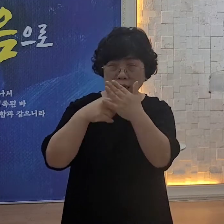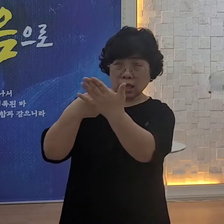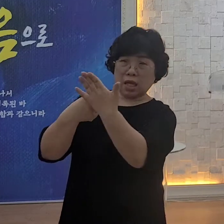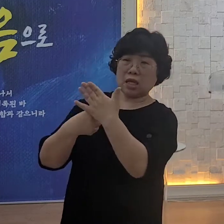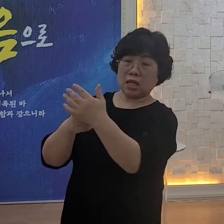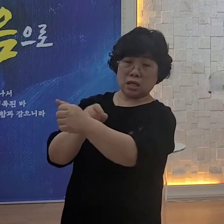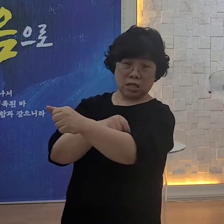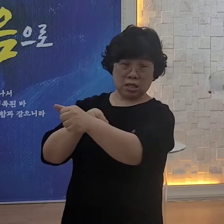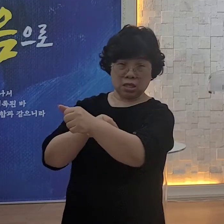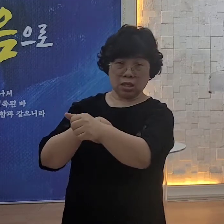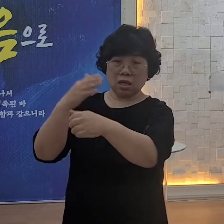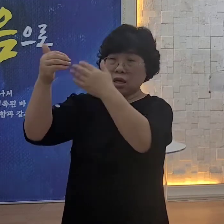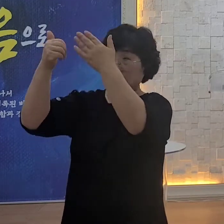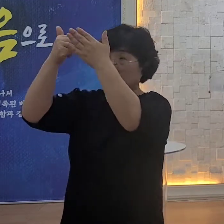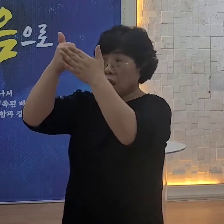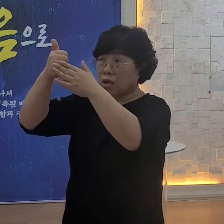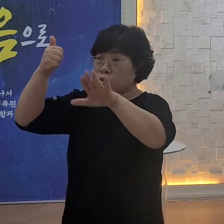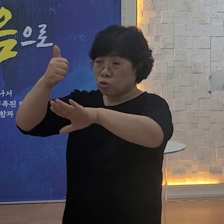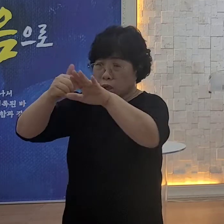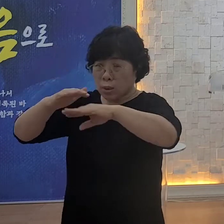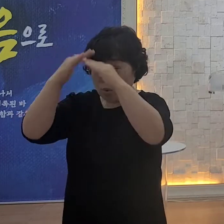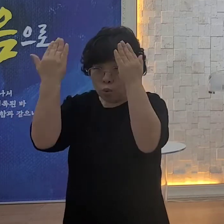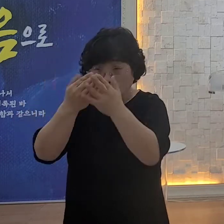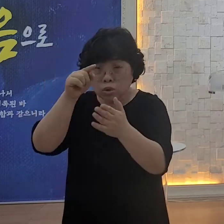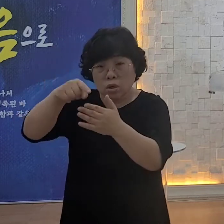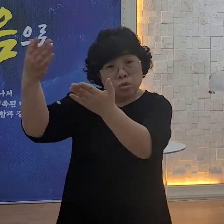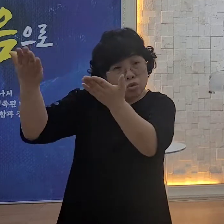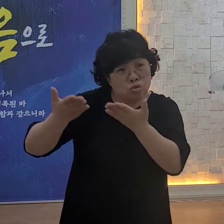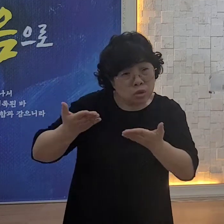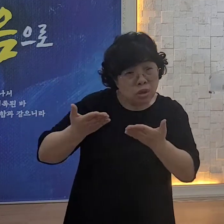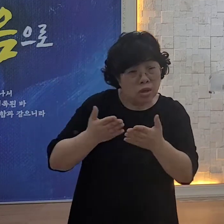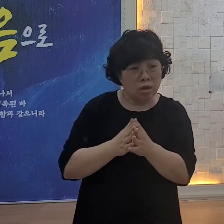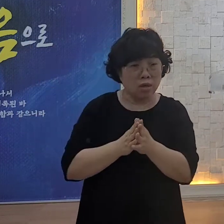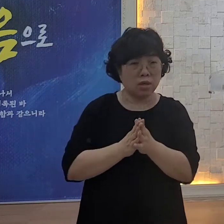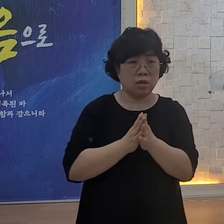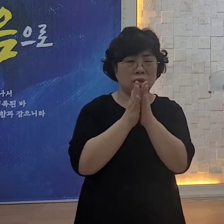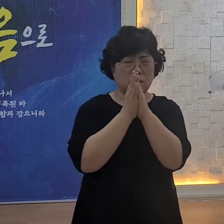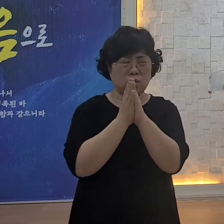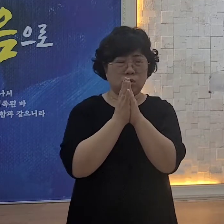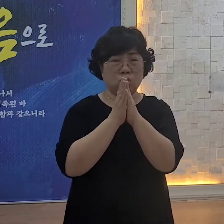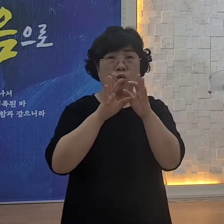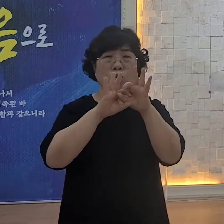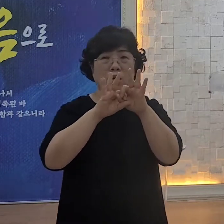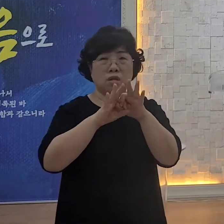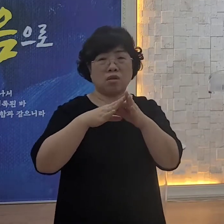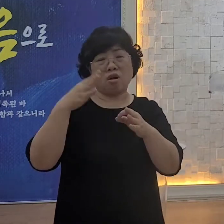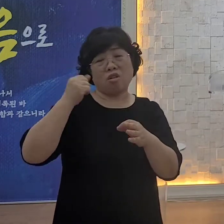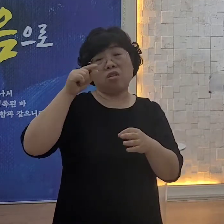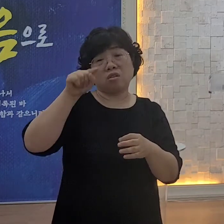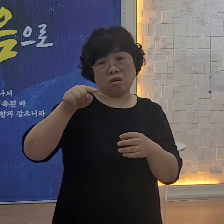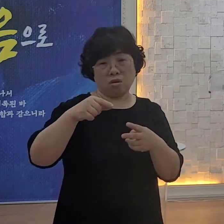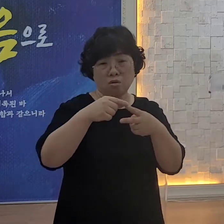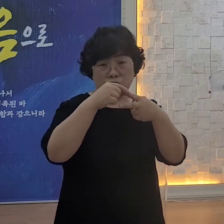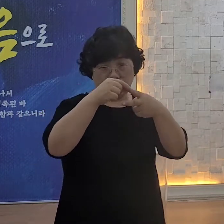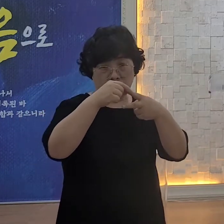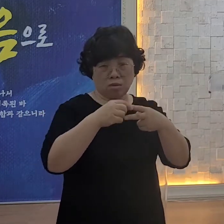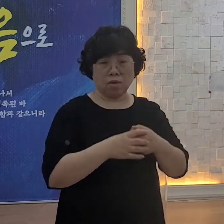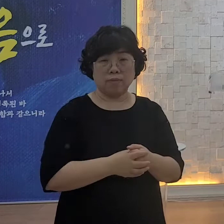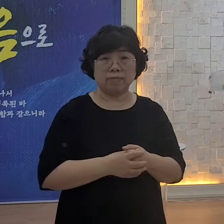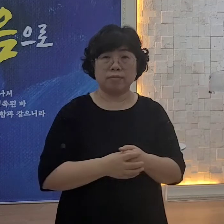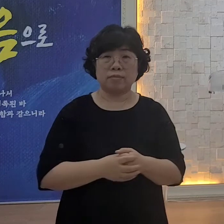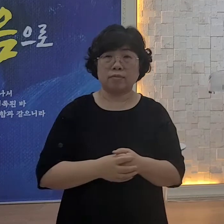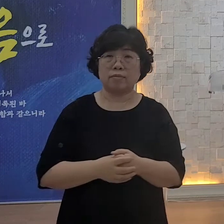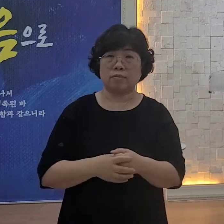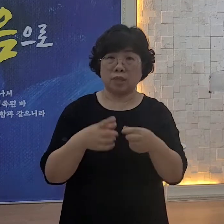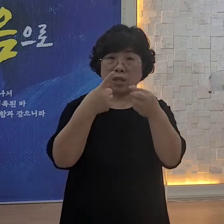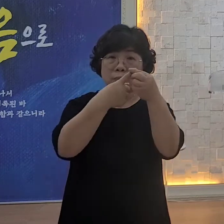주신다. 이게 기도에서 말하고 있는 가르침, 첫 번째 원리입니다. 여러분 꼭 기도하면 하나님